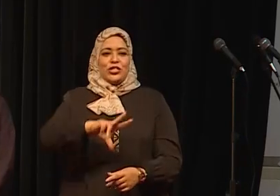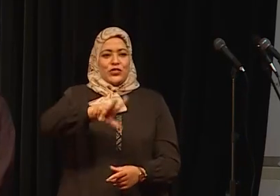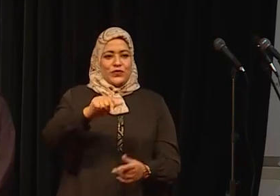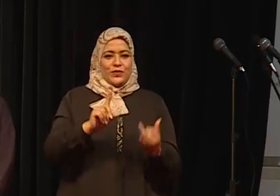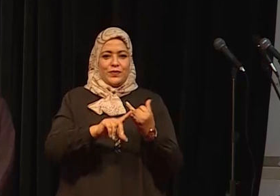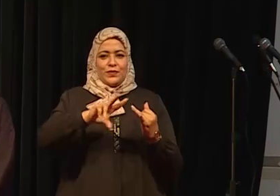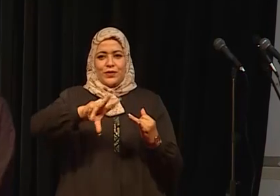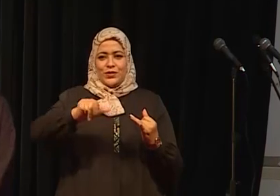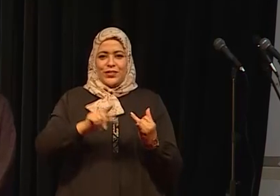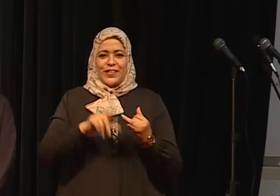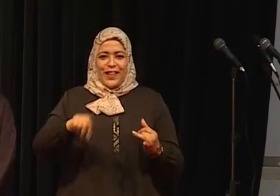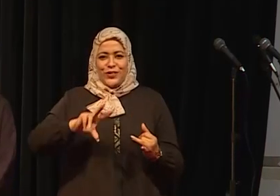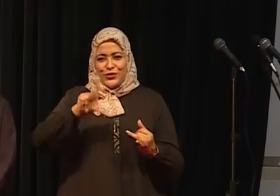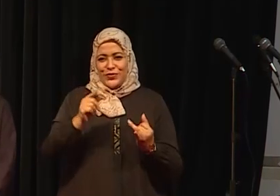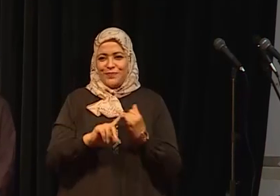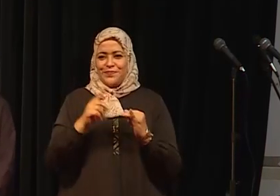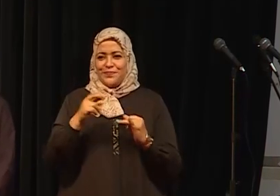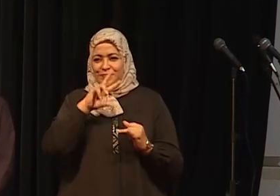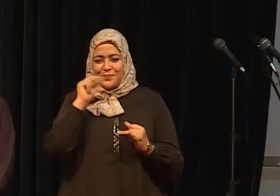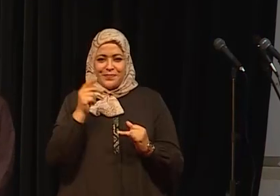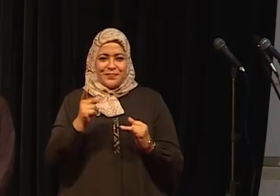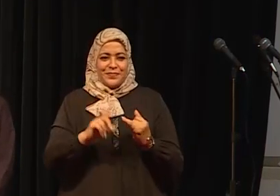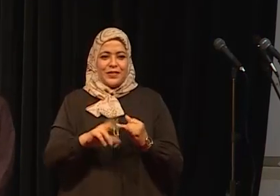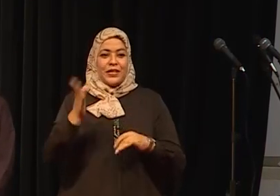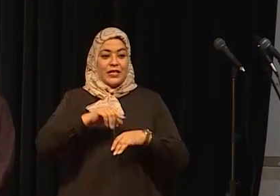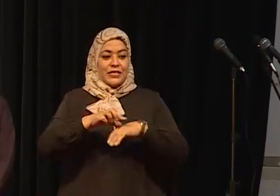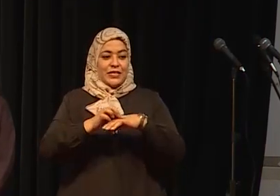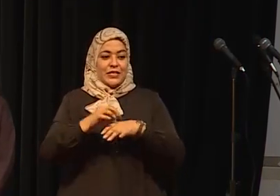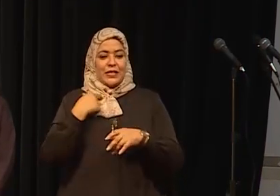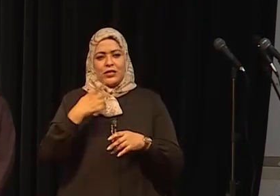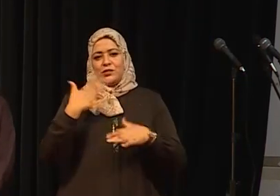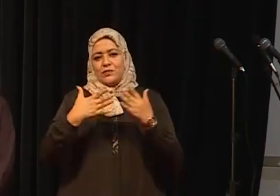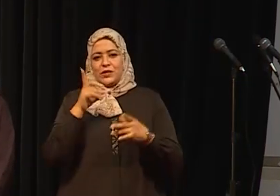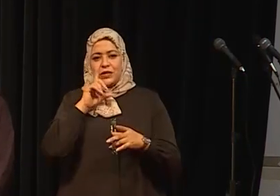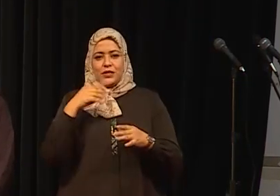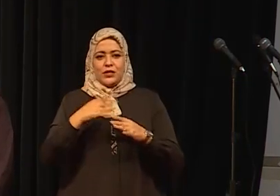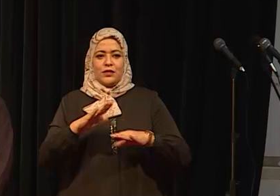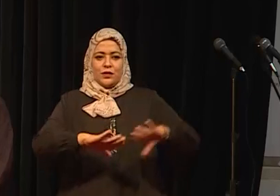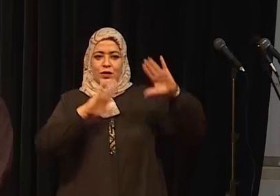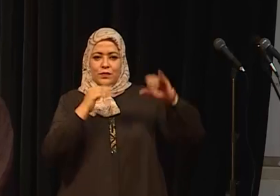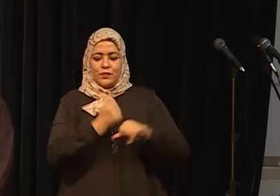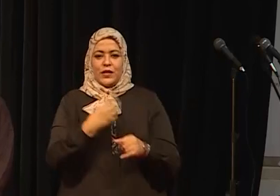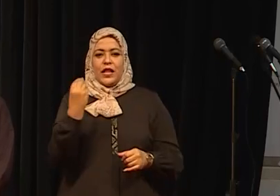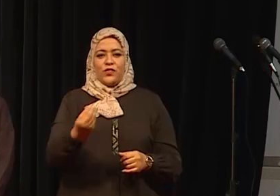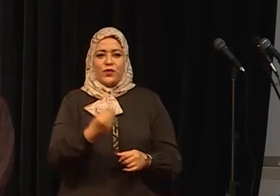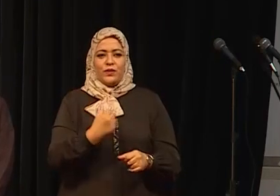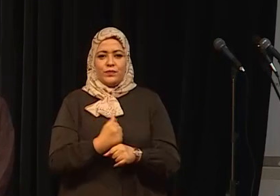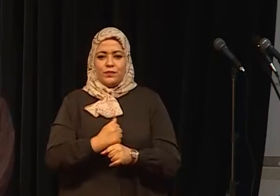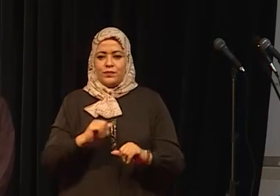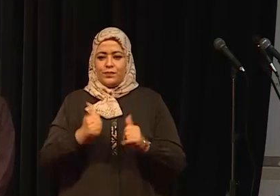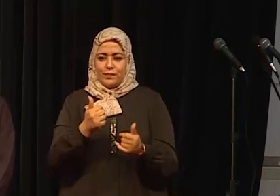سرقة، احنا فيها. وكاين الانسان يمكن شي واحد يتعدى على عينيكم، وخاصة كأطفال،